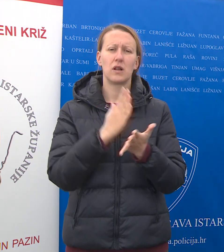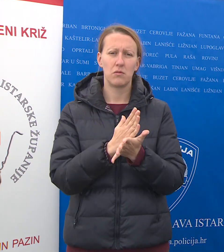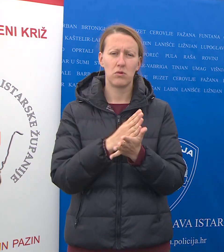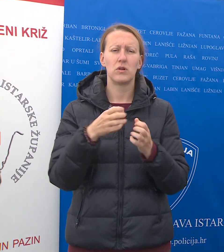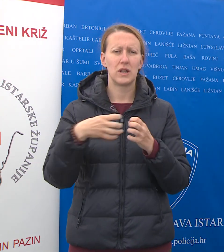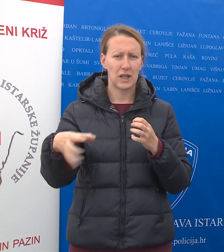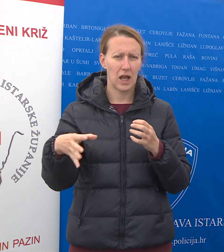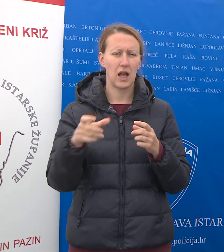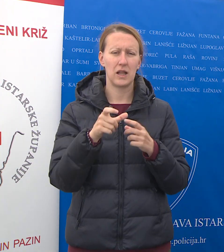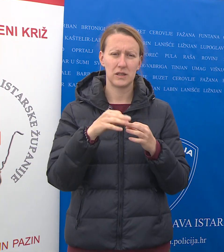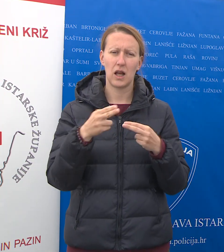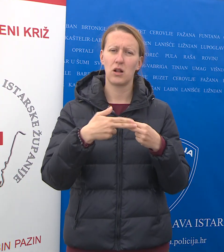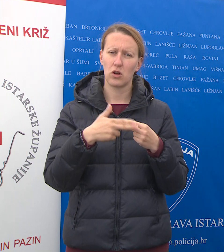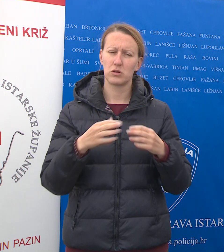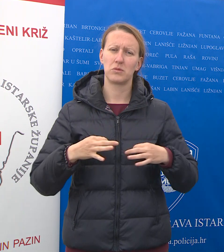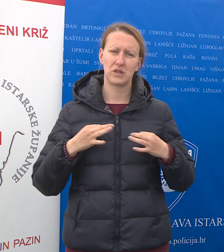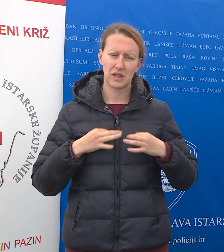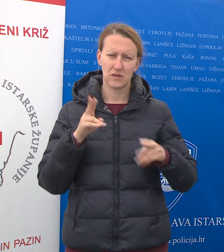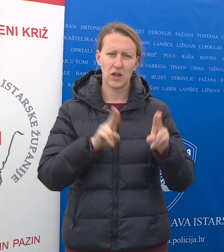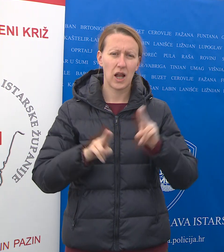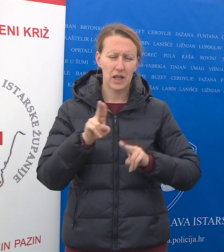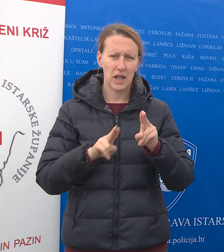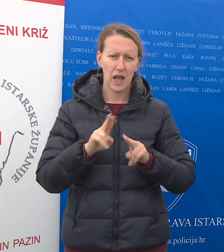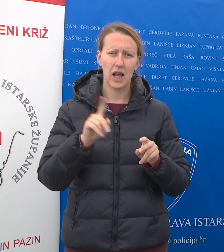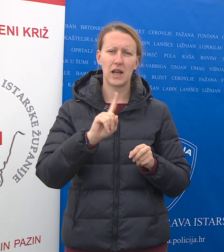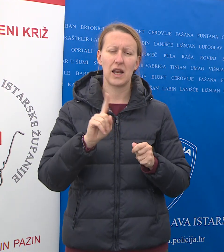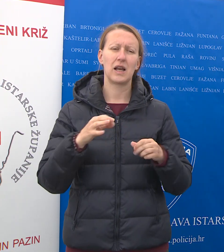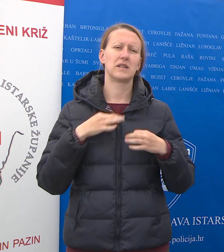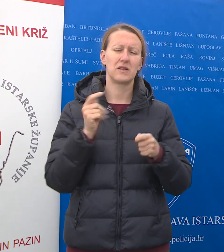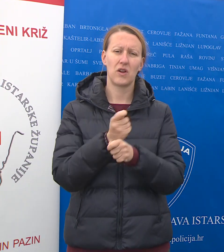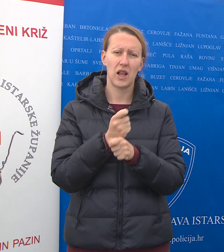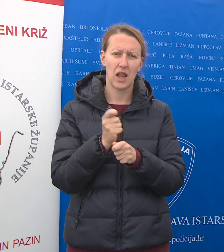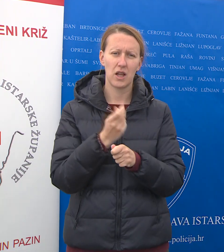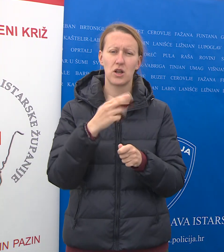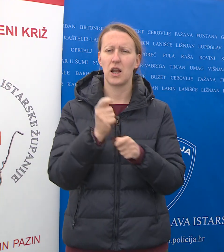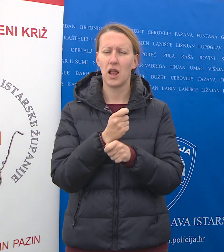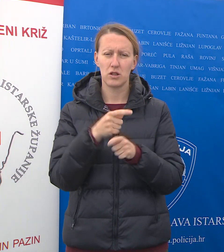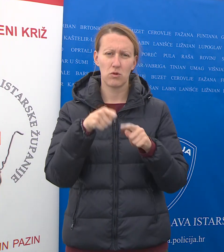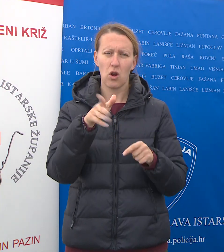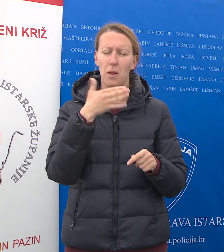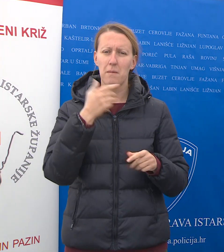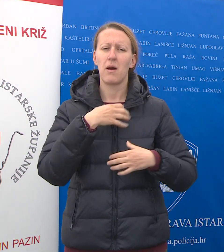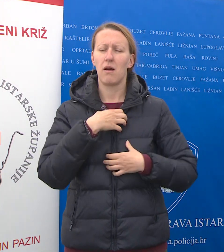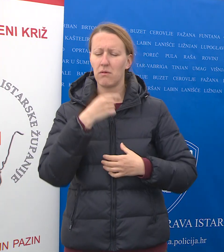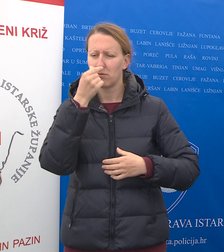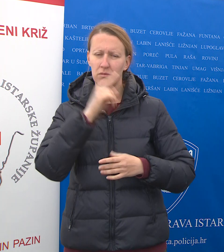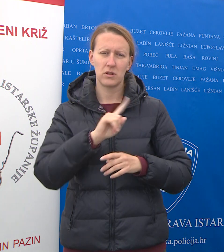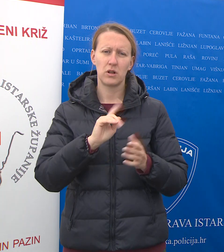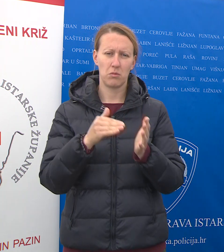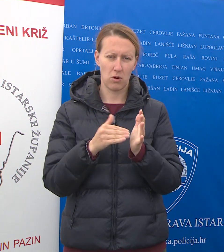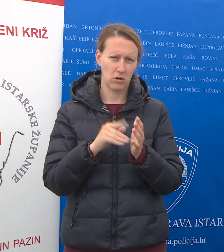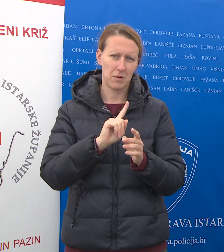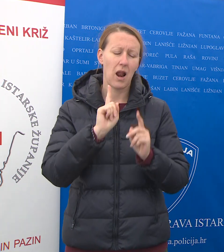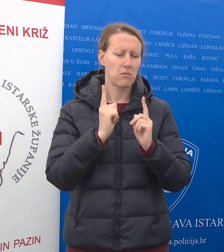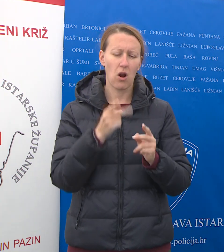budu i dalje sa dostupnom zdravstvenom njegom, ne zdravstvenom liječenjem, jer liječenje zbog toga što nema simptoma nije